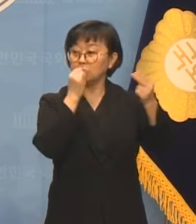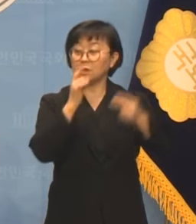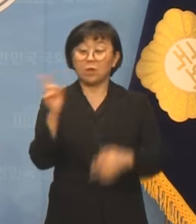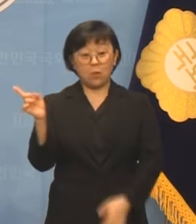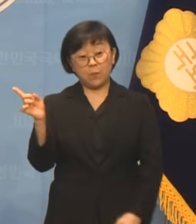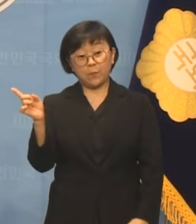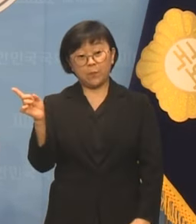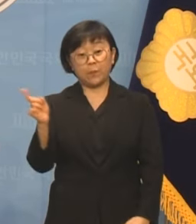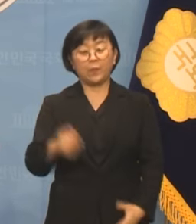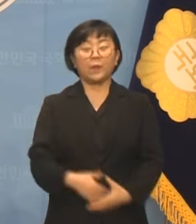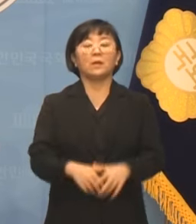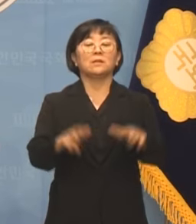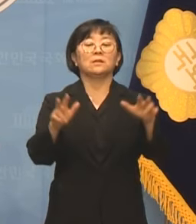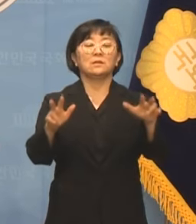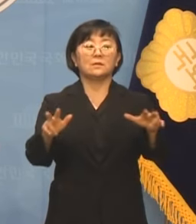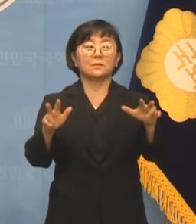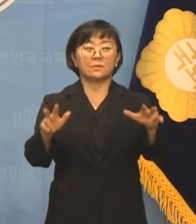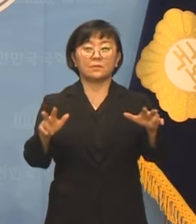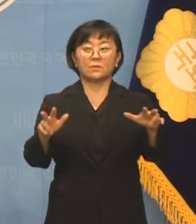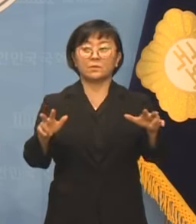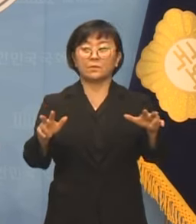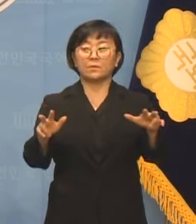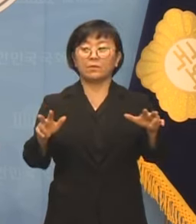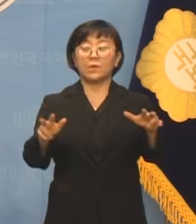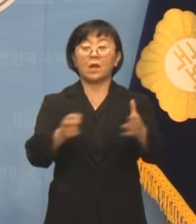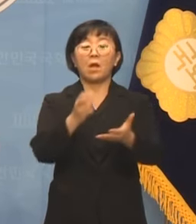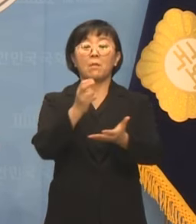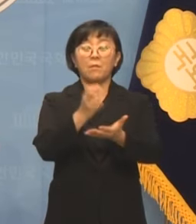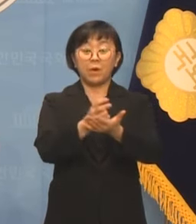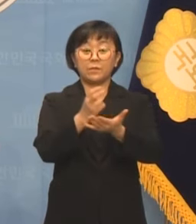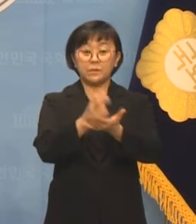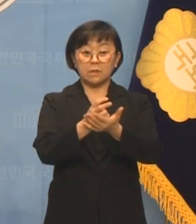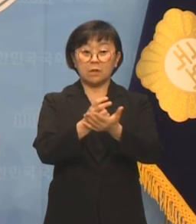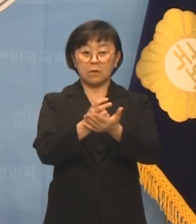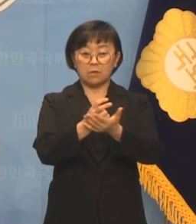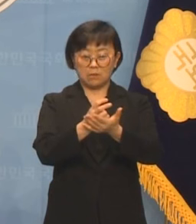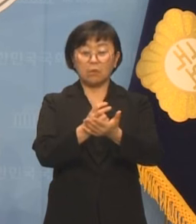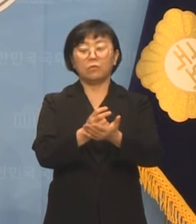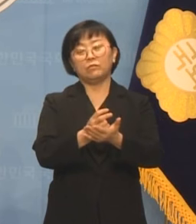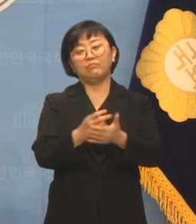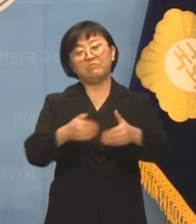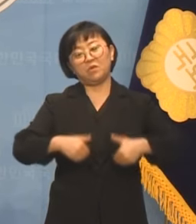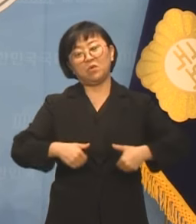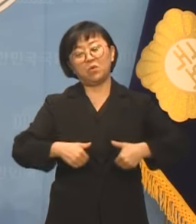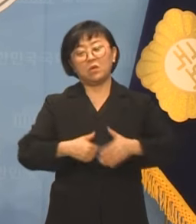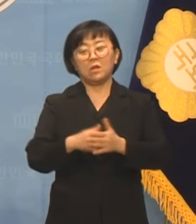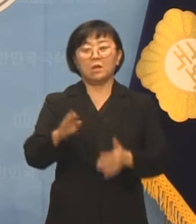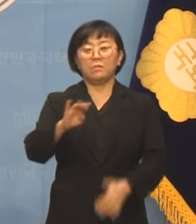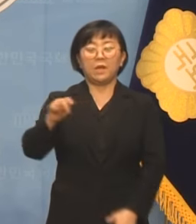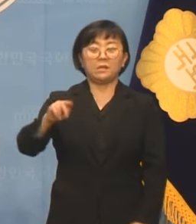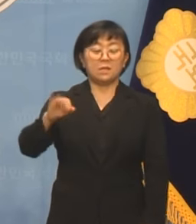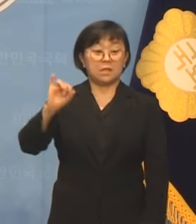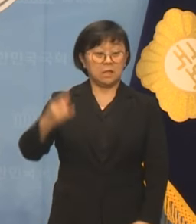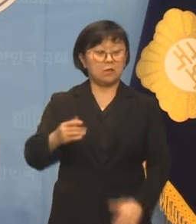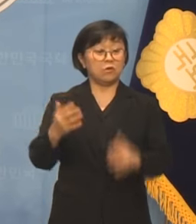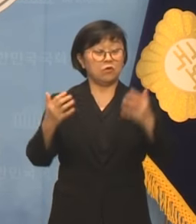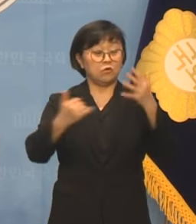이것은 지금 법적 조치하지 않으면 안 될 것 같아서 배승희 이